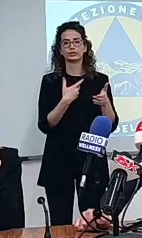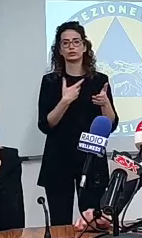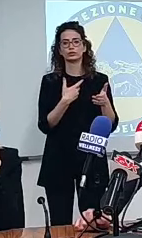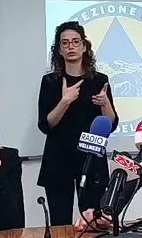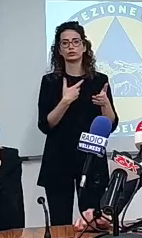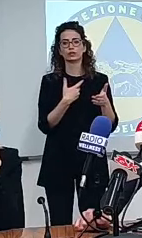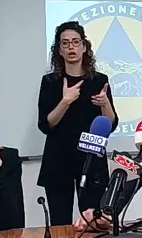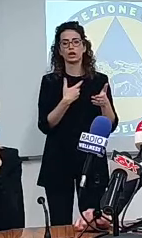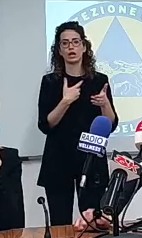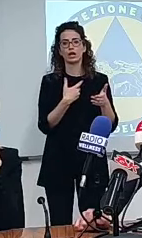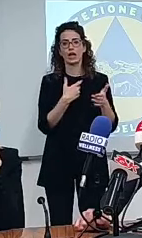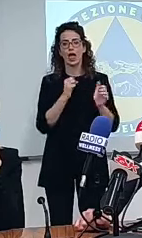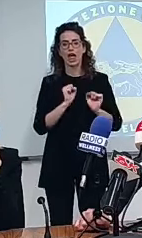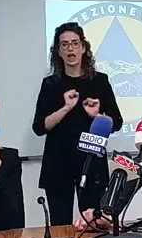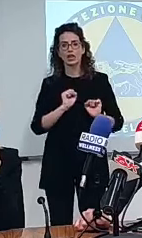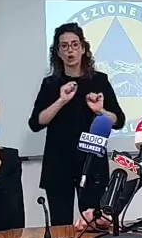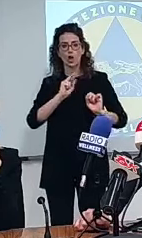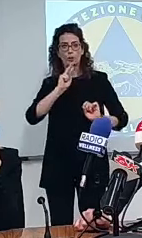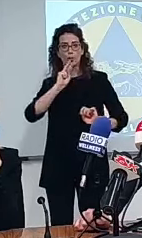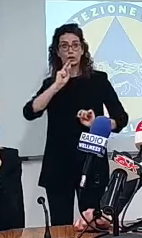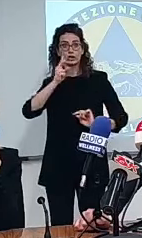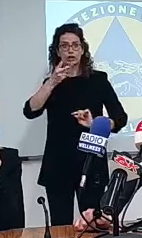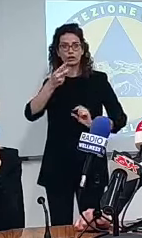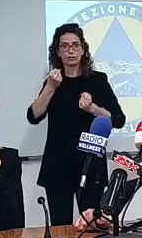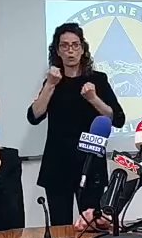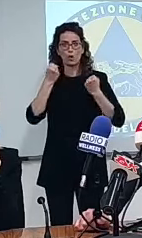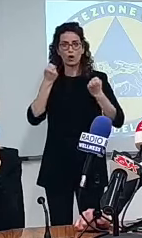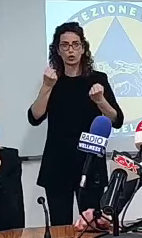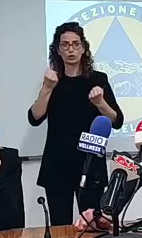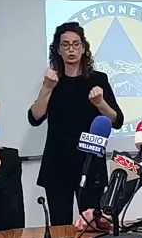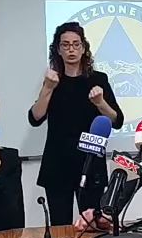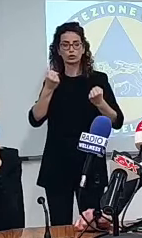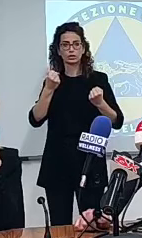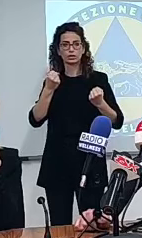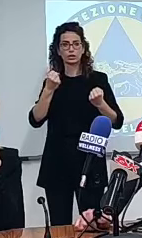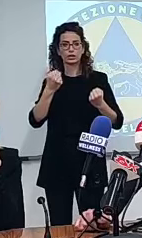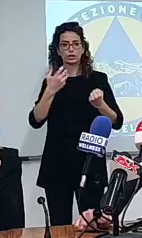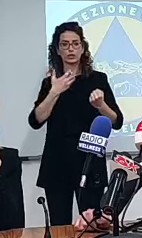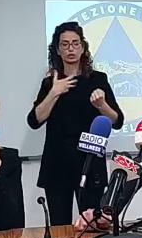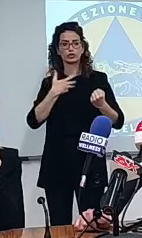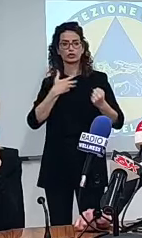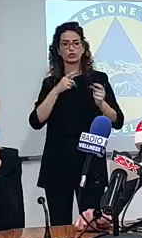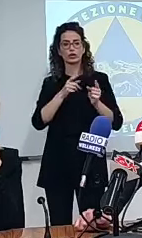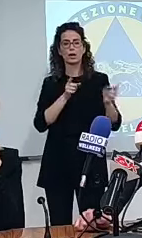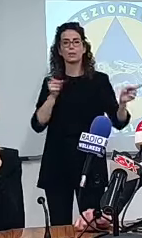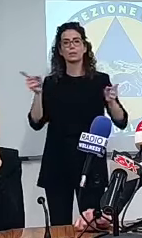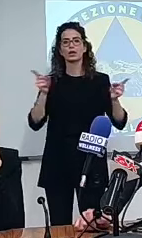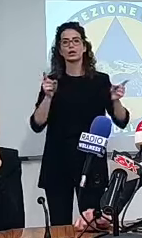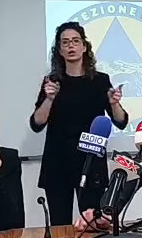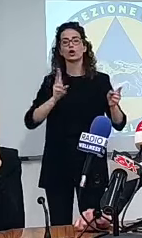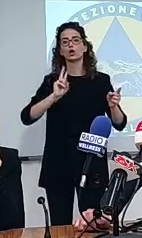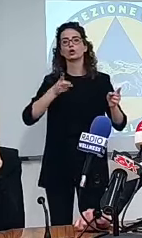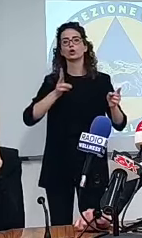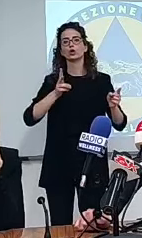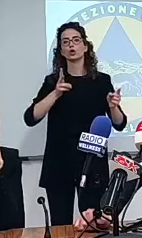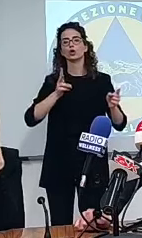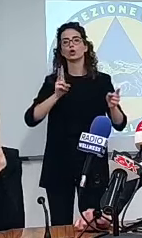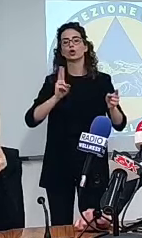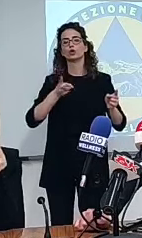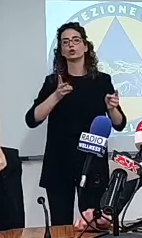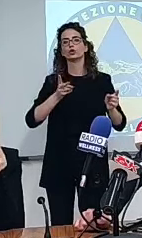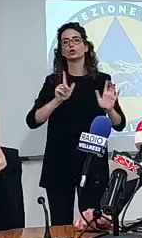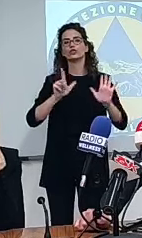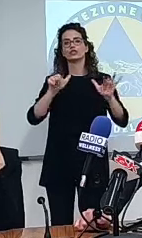di una super risposta anticorpale con una finestra di 12 settimane negli RNA messaggeri, cioè